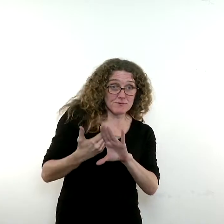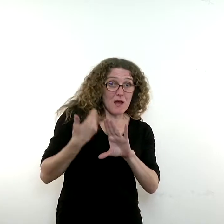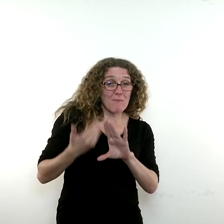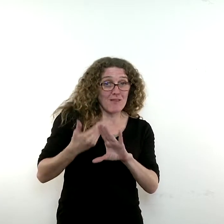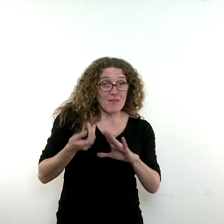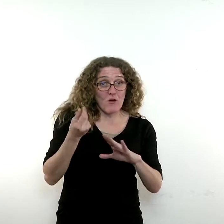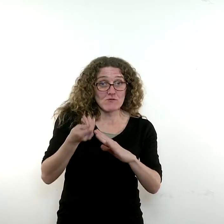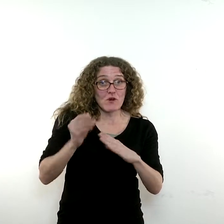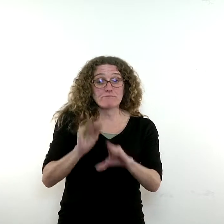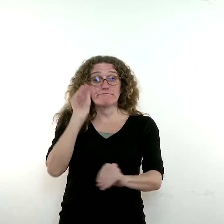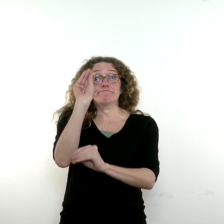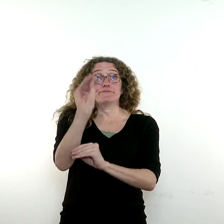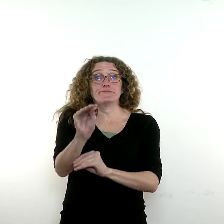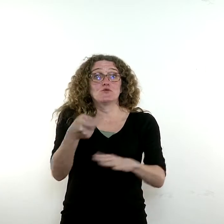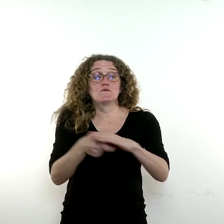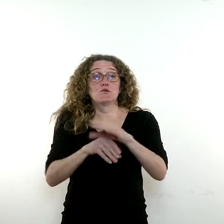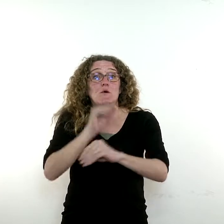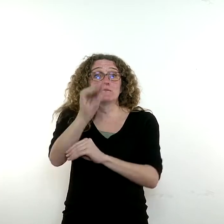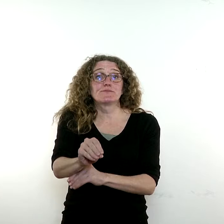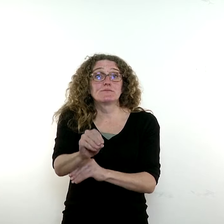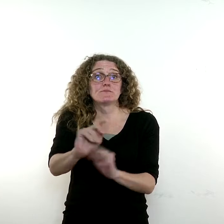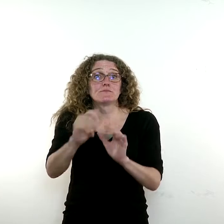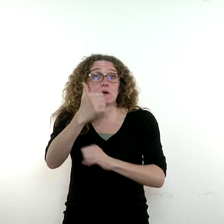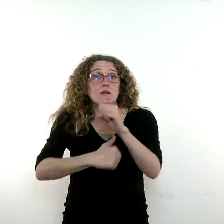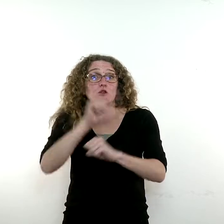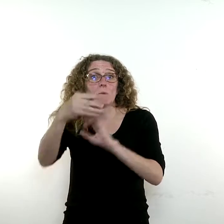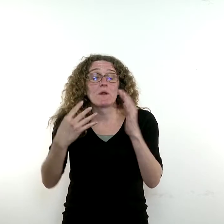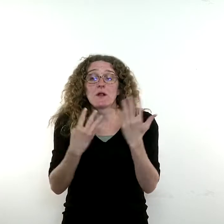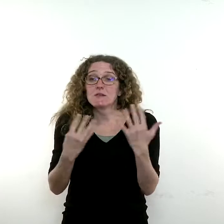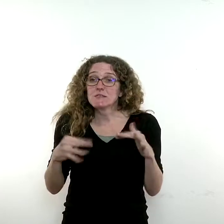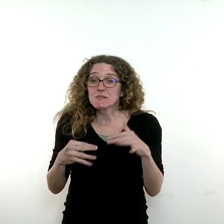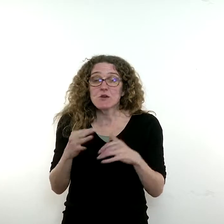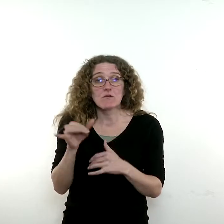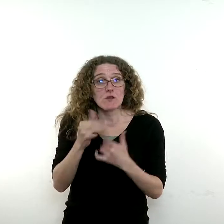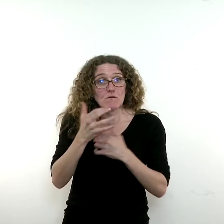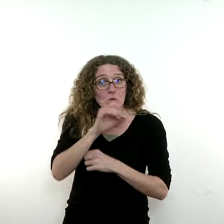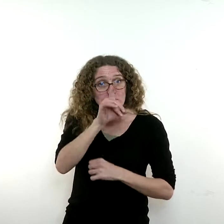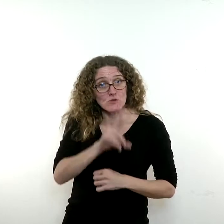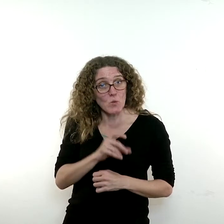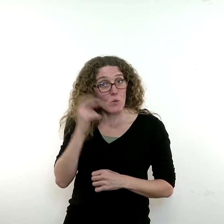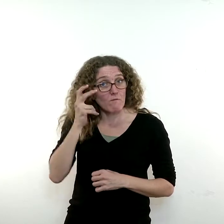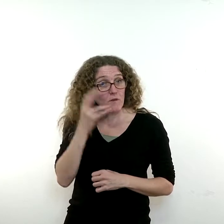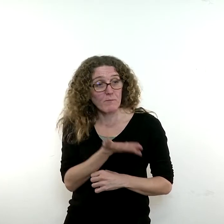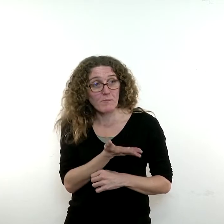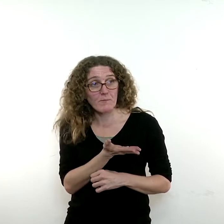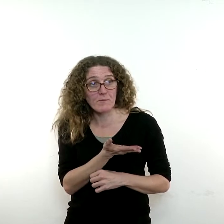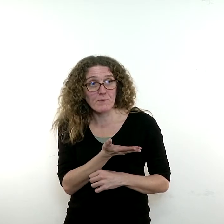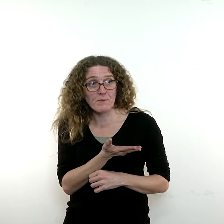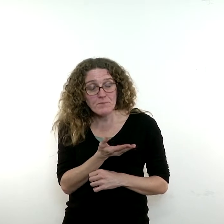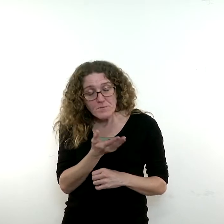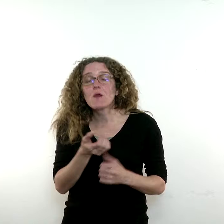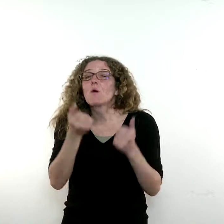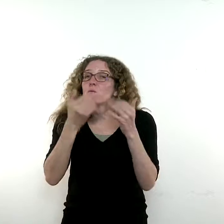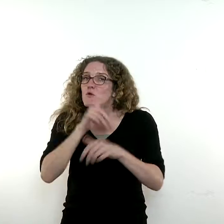pour l'exercice 2019. Qui demande des précisions auprès du rapporteur? Max Lévita. En sachant que M. Habert,